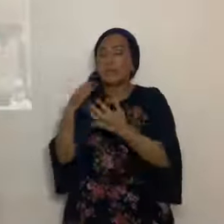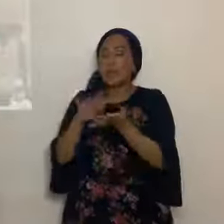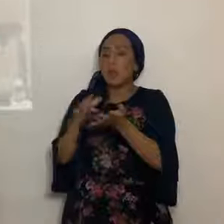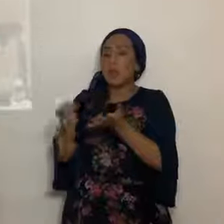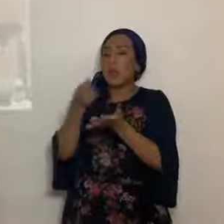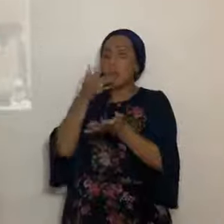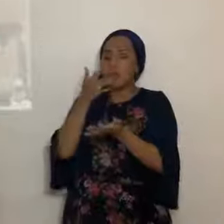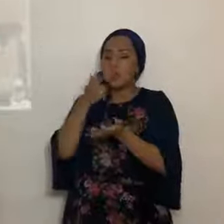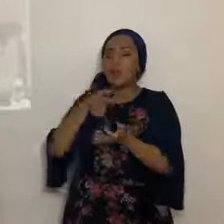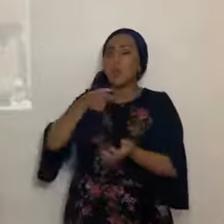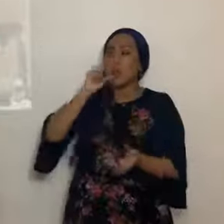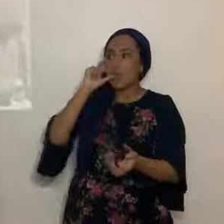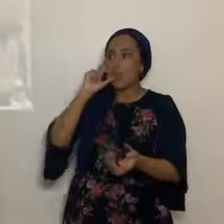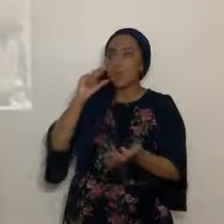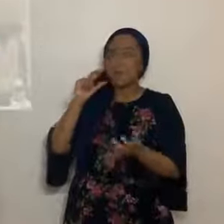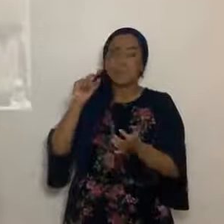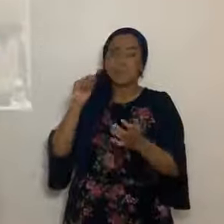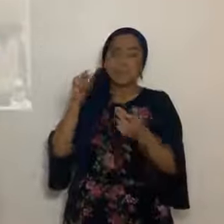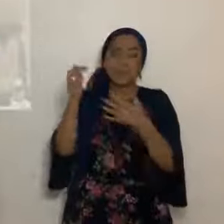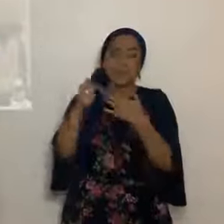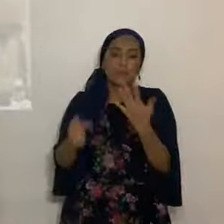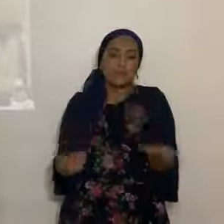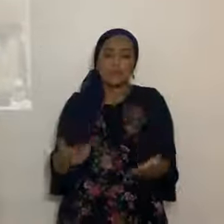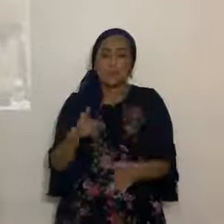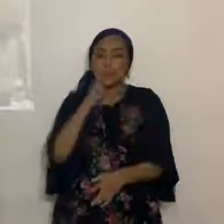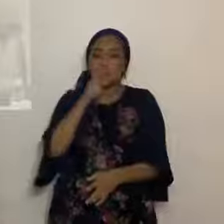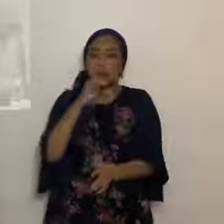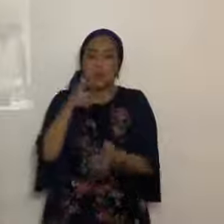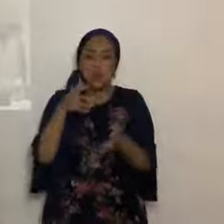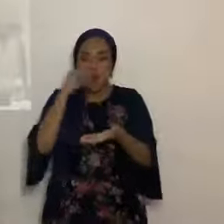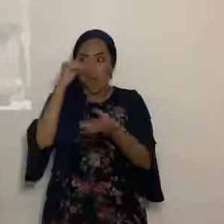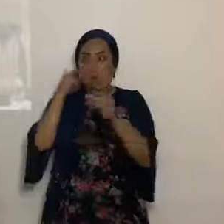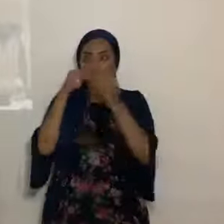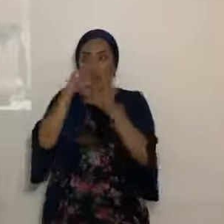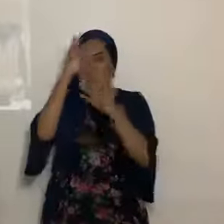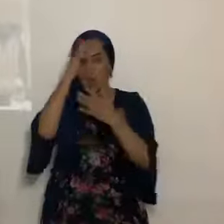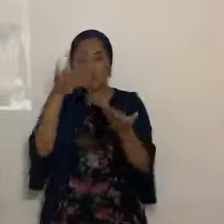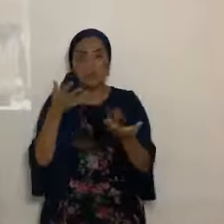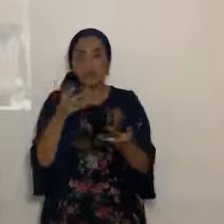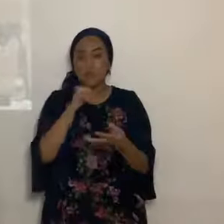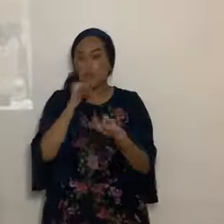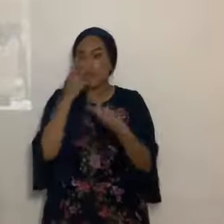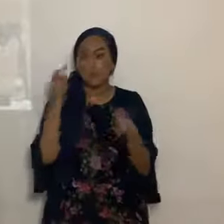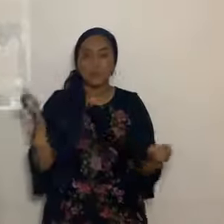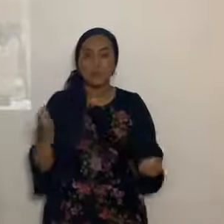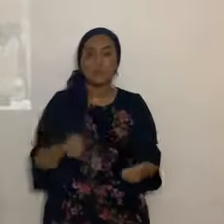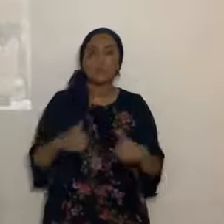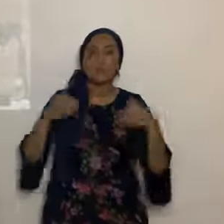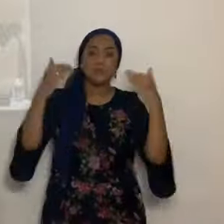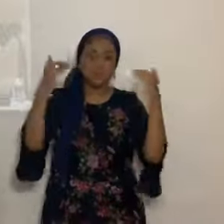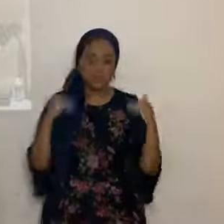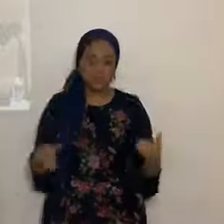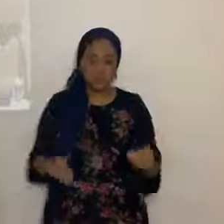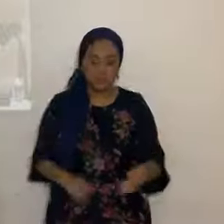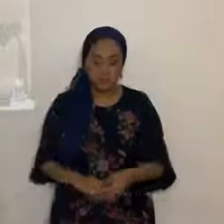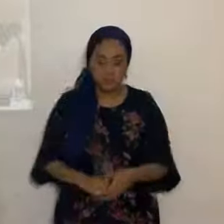tabletas, jarabes, etcétera, etcétera, etcétera. Pero no les interesa el Eterno, no son sanados. Punto